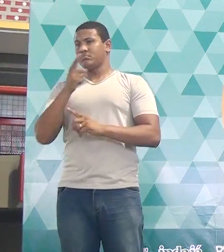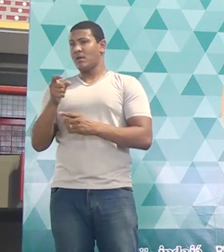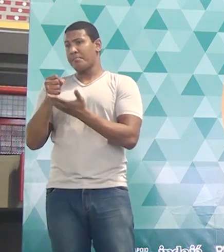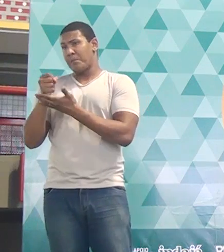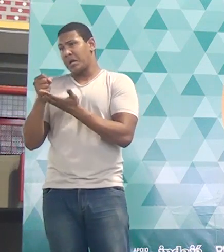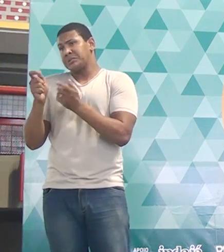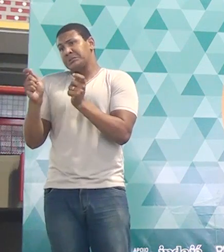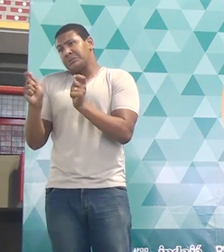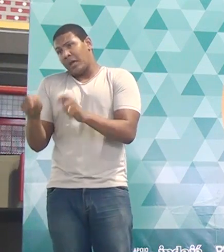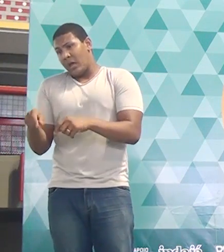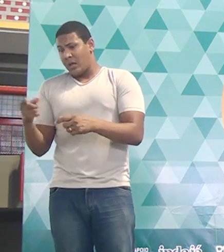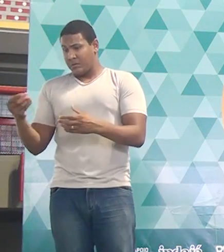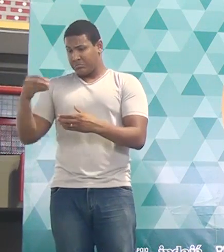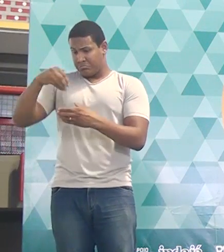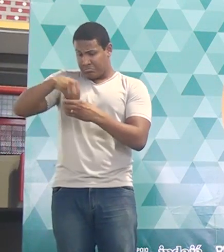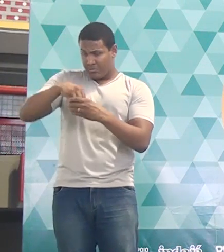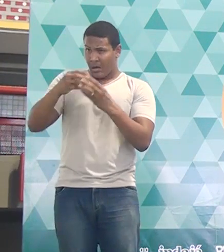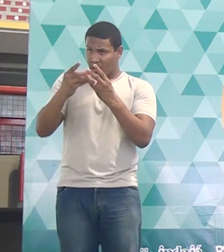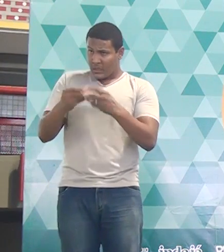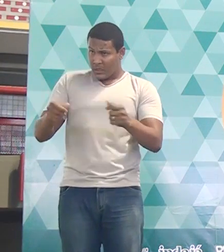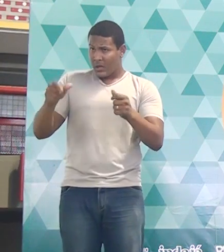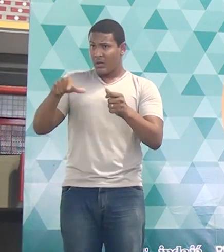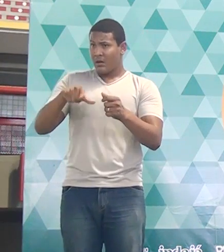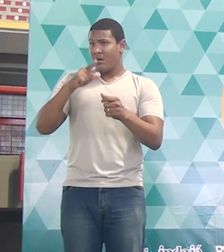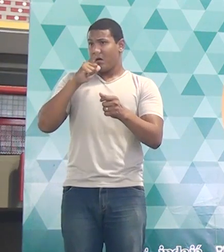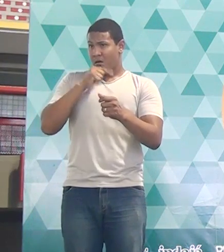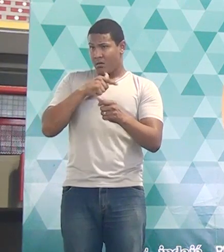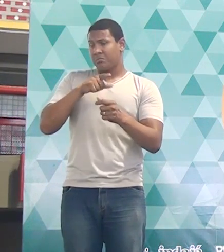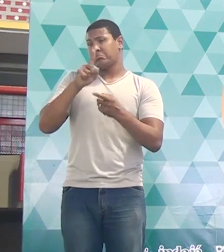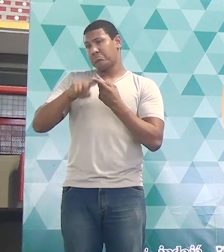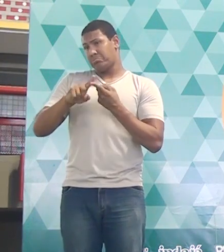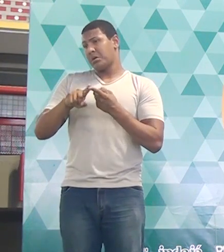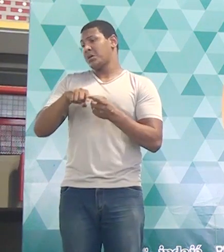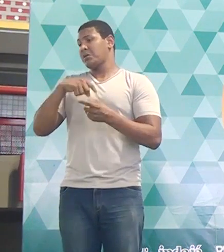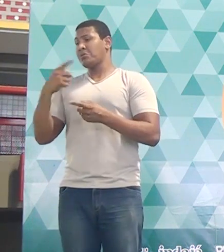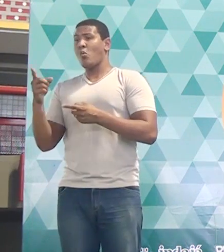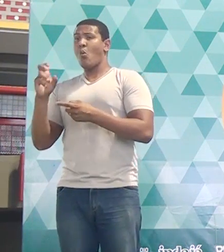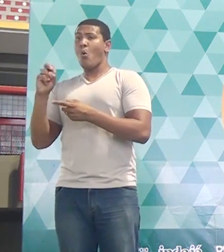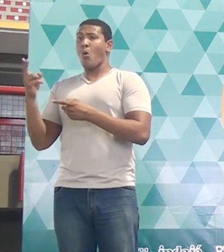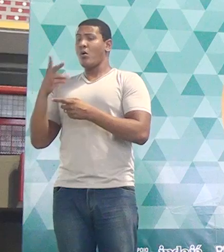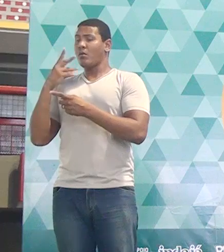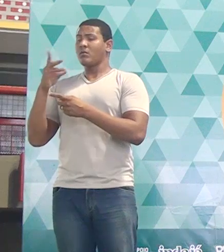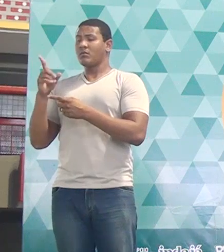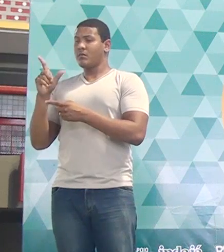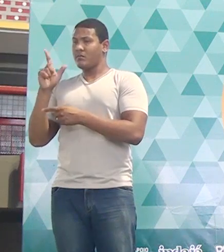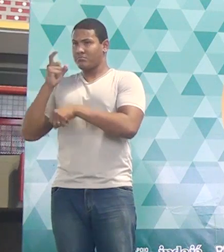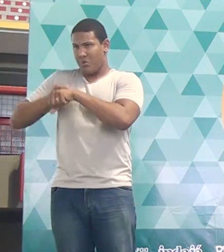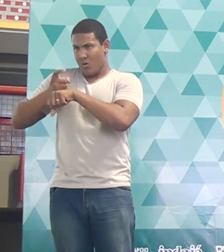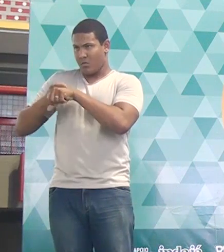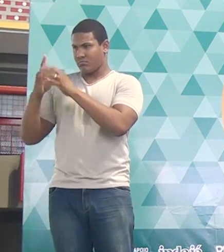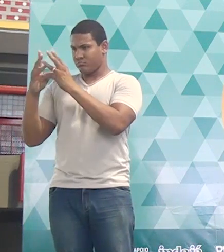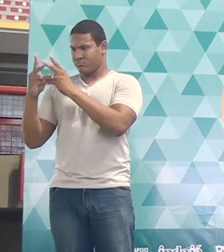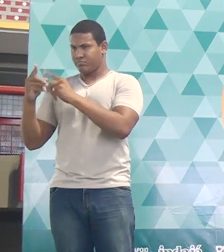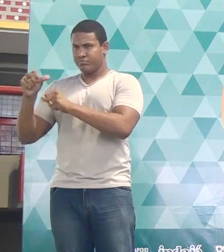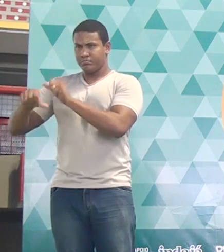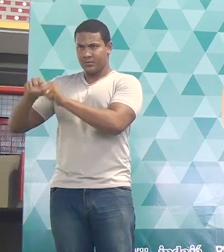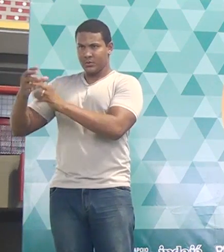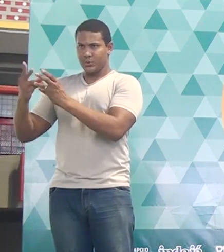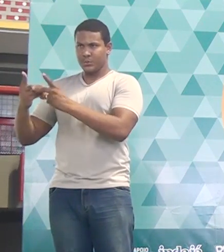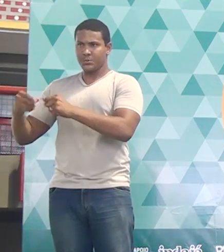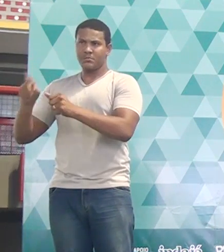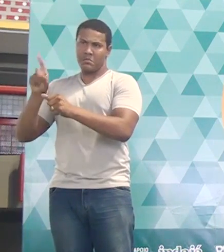em água ou quando derretido, fundido, passado do sólido para o líquido, fusão.